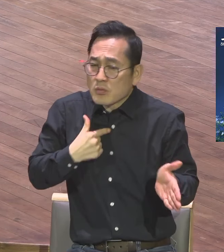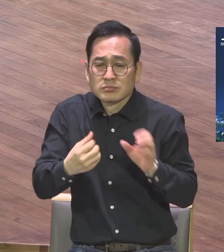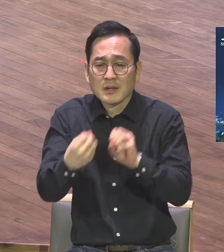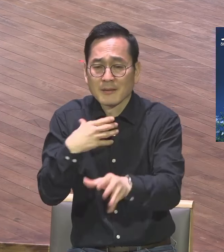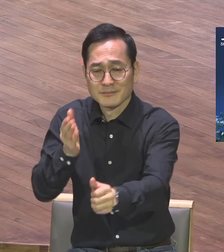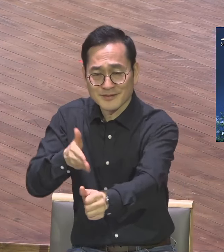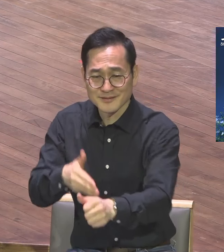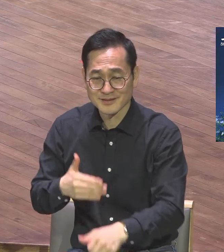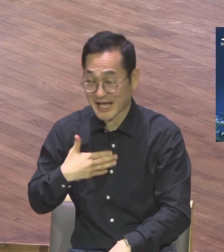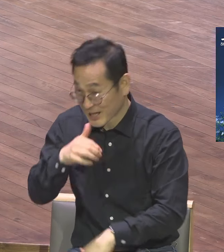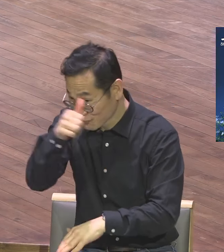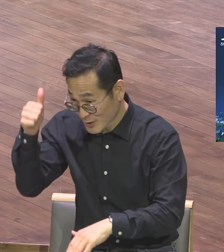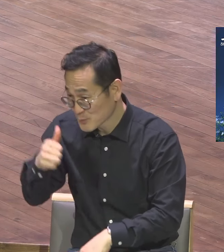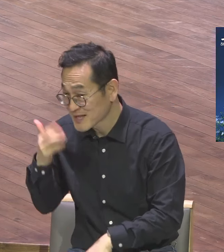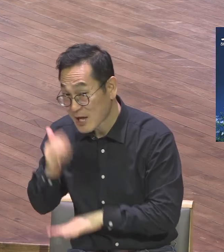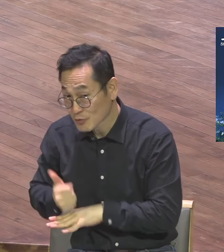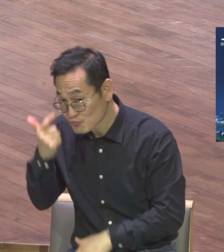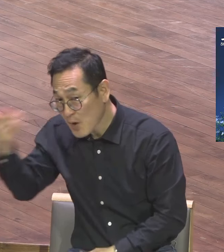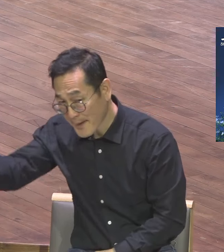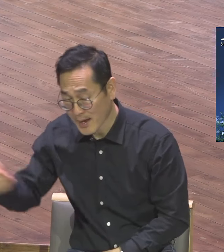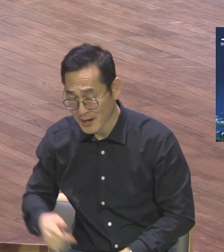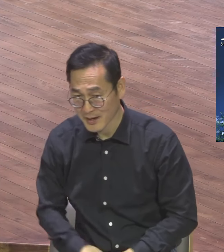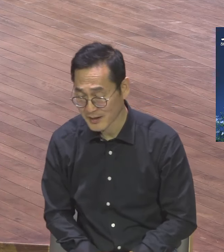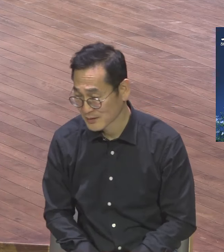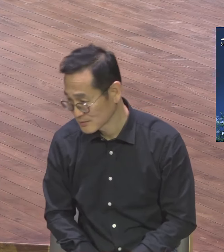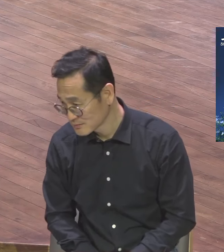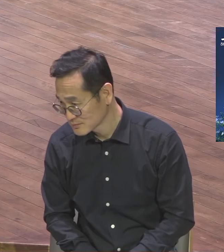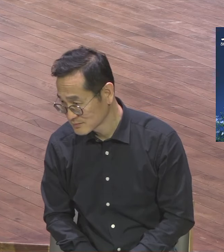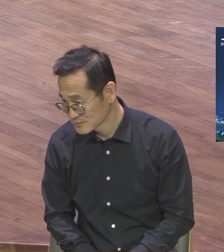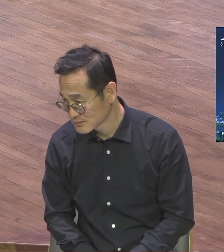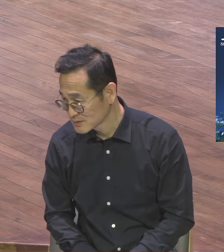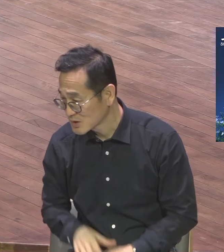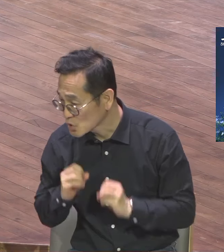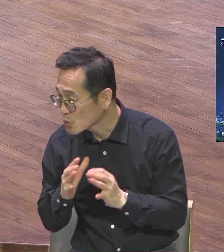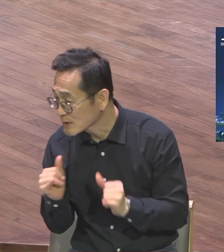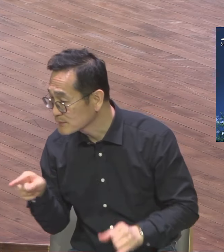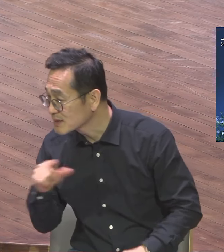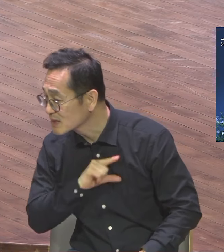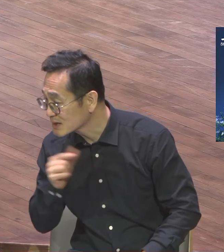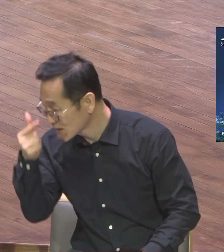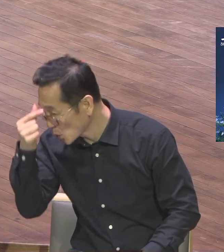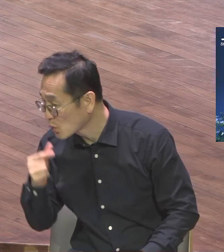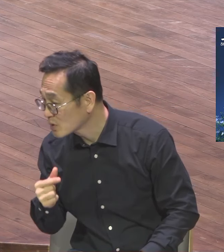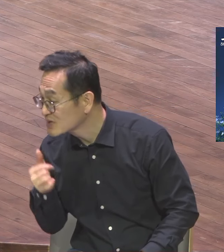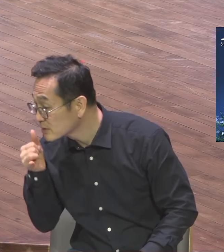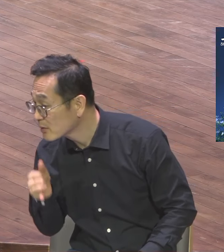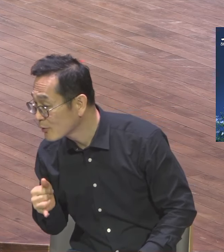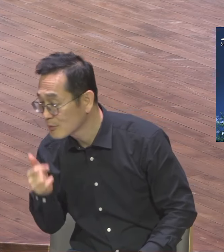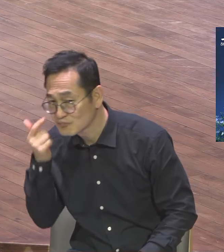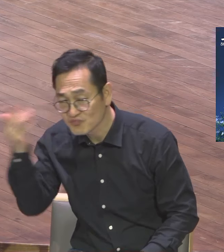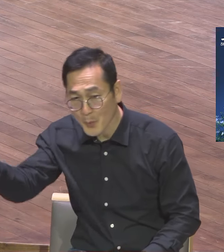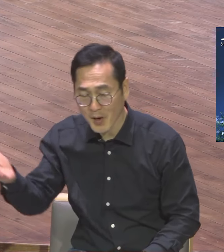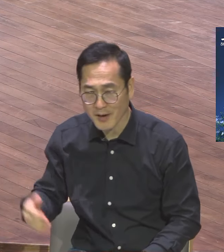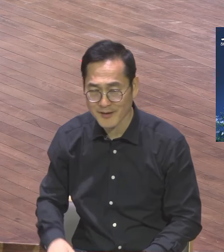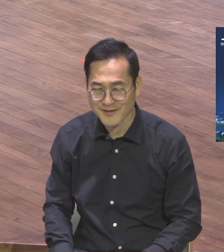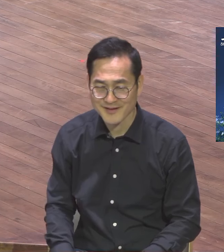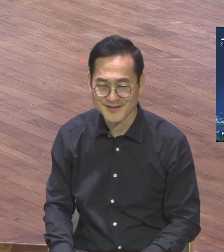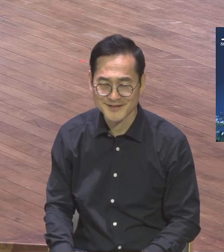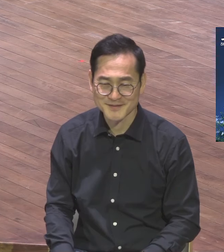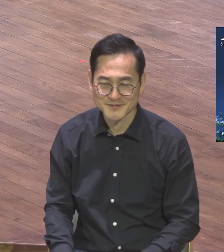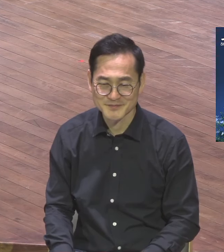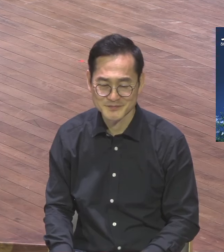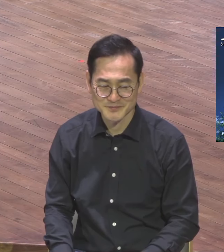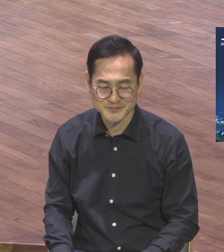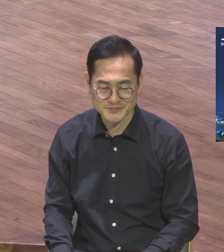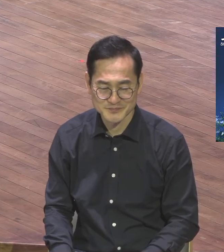장로님들 한번 물어볼 거예요. 슬쩍 선교사 누구를 기도하냐? 오늘 선교사님들 우리 정희선 선교사고요.